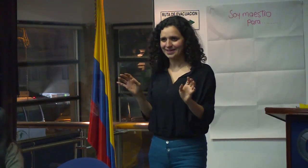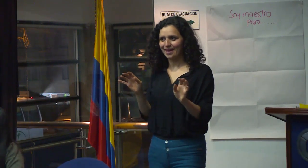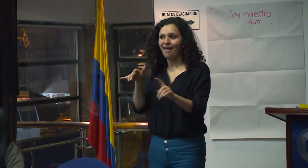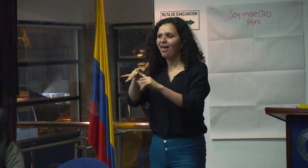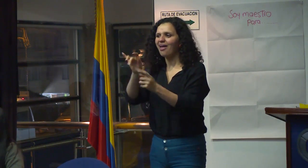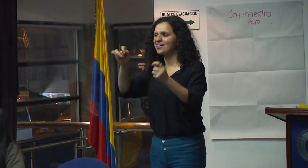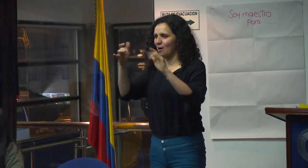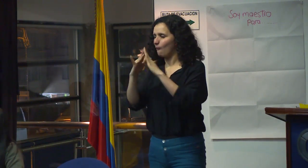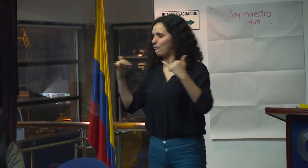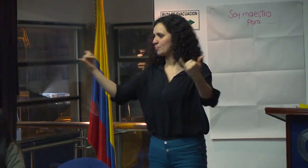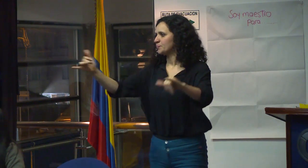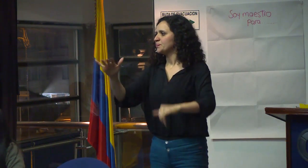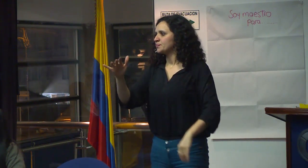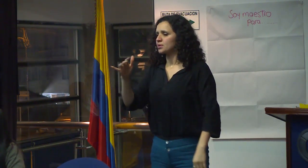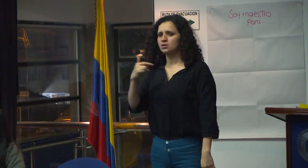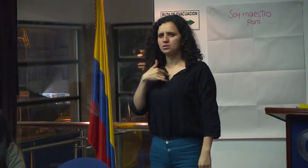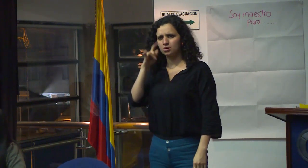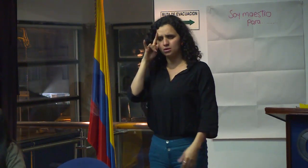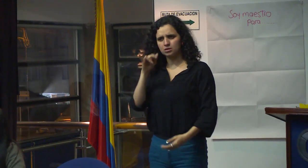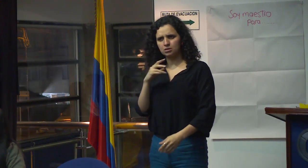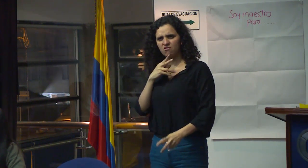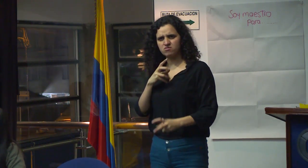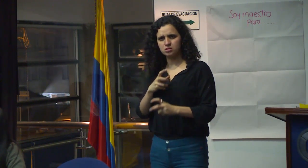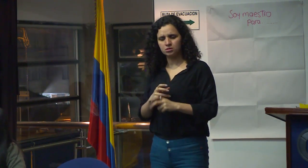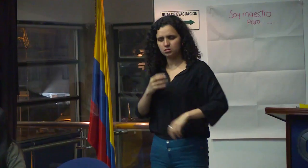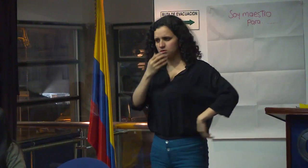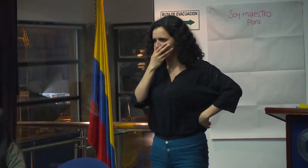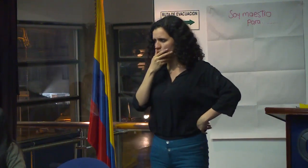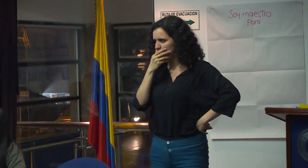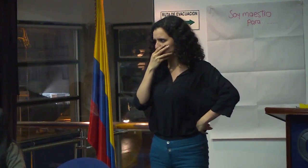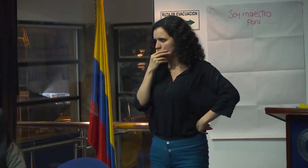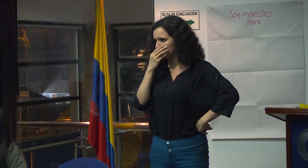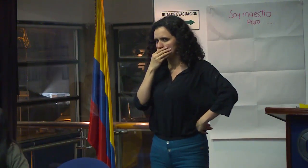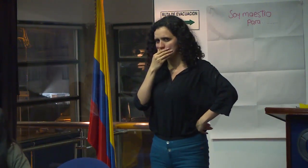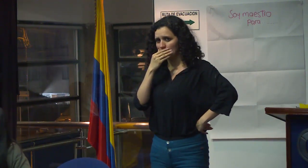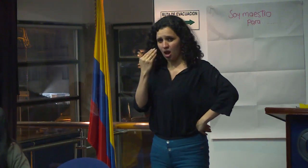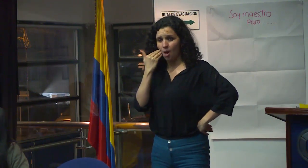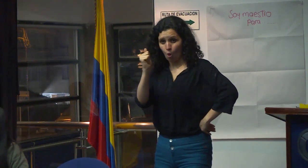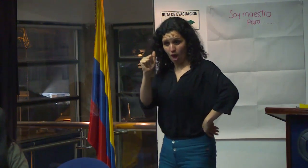realidades, me parece muy cruel que las mujeres son las que menos apoyan a la mujer.